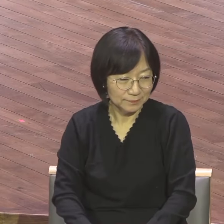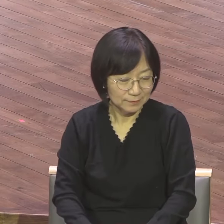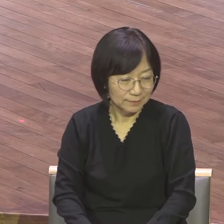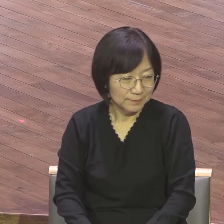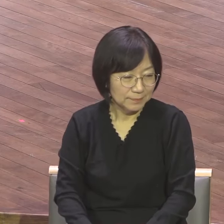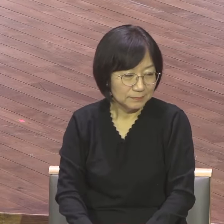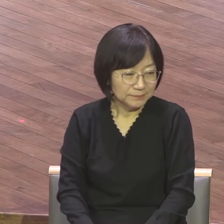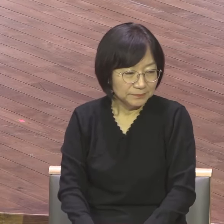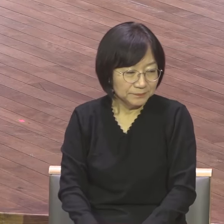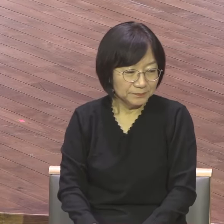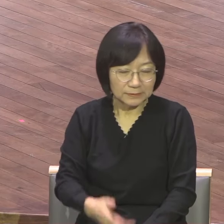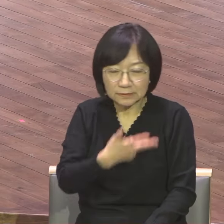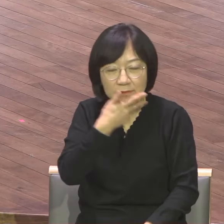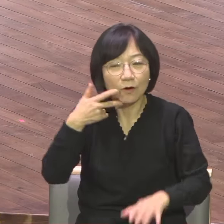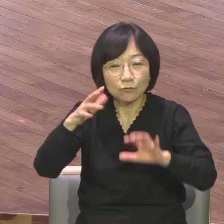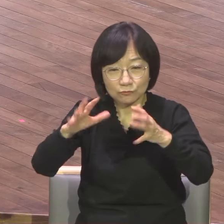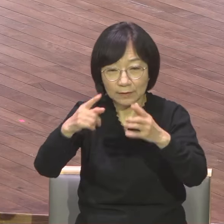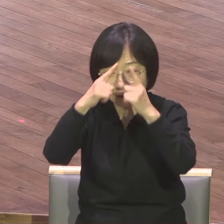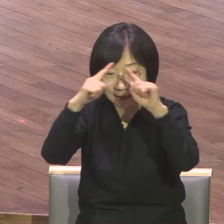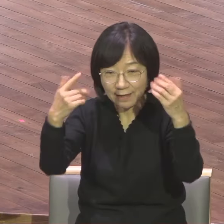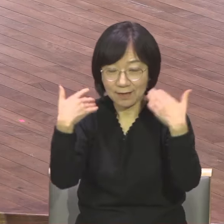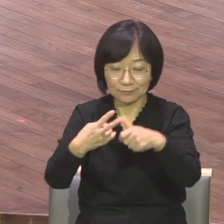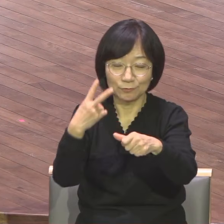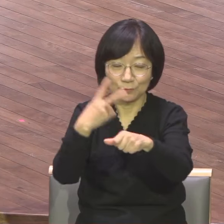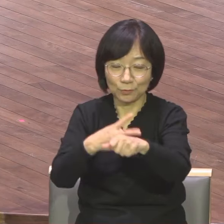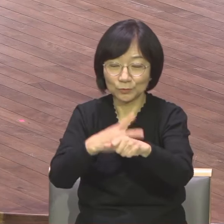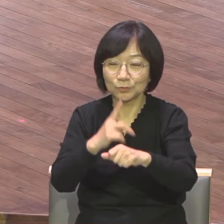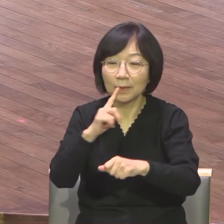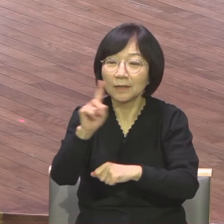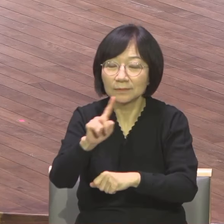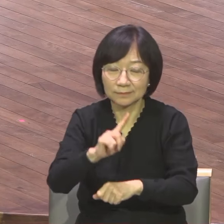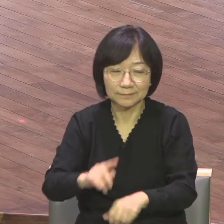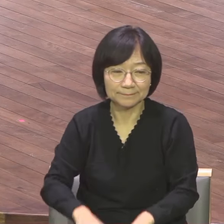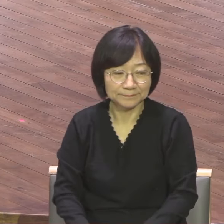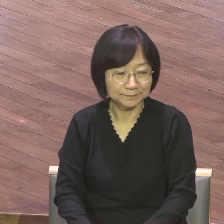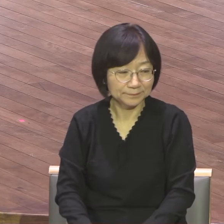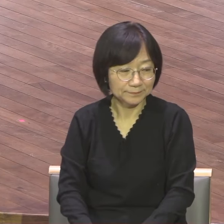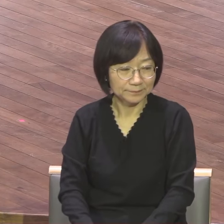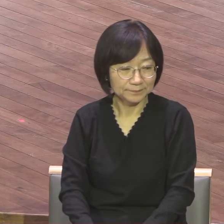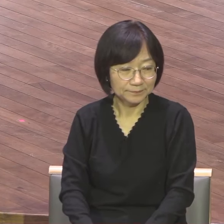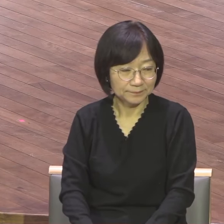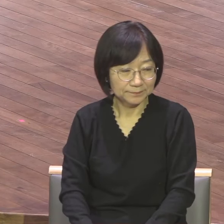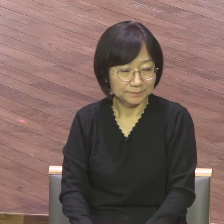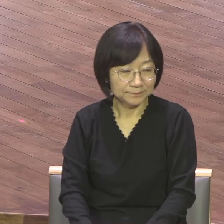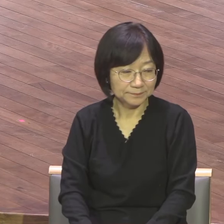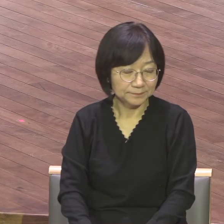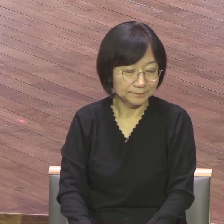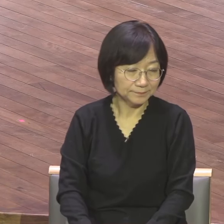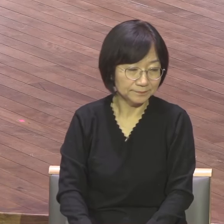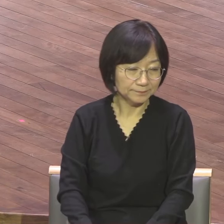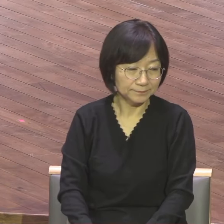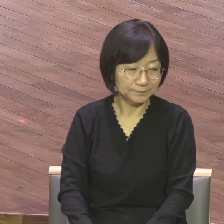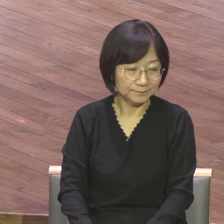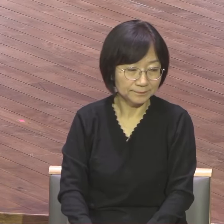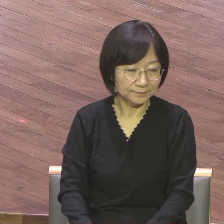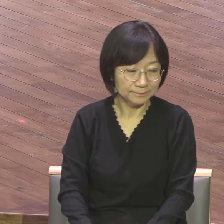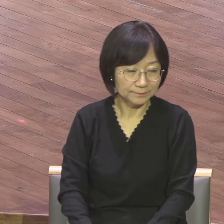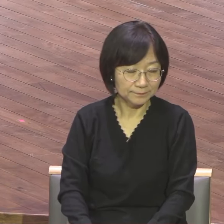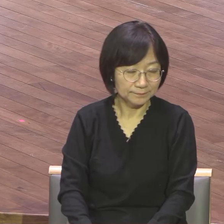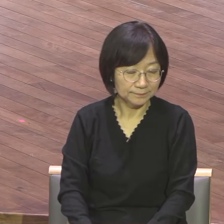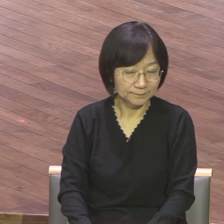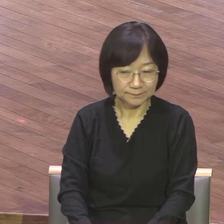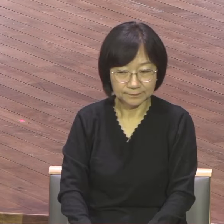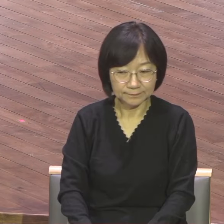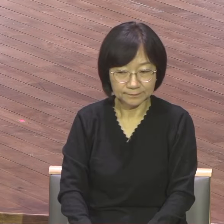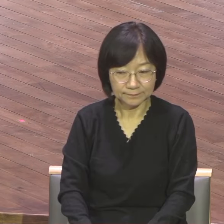루이스 이 교수가 이런 고백했습니다. 피조물로서 인간 최대의 존엄성은 주도권이